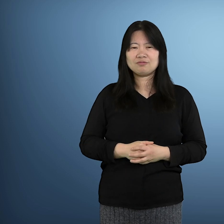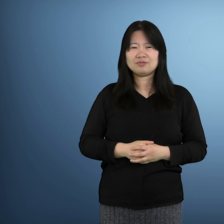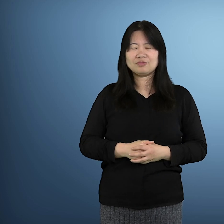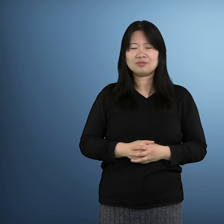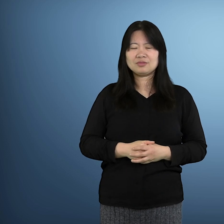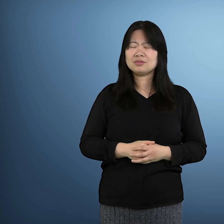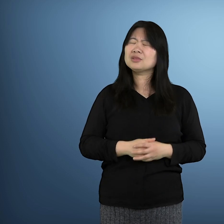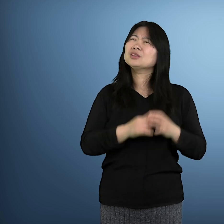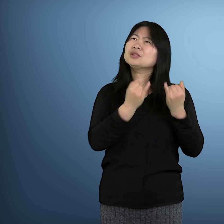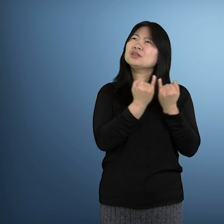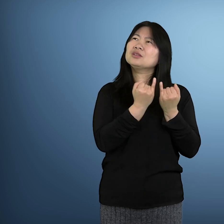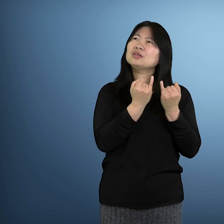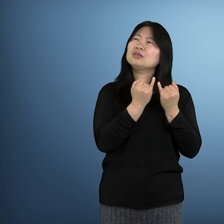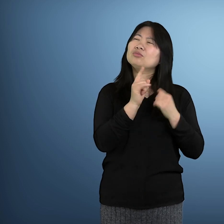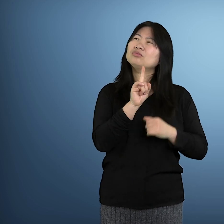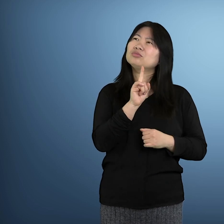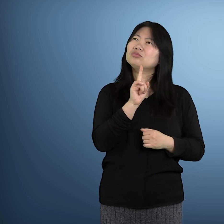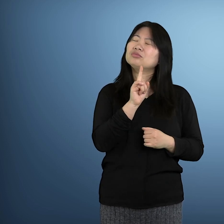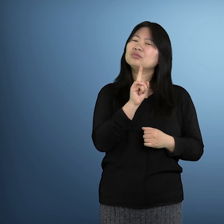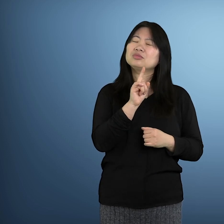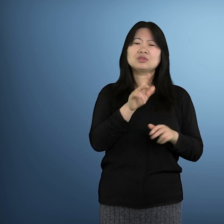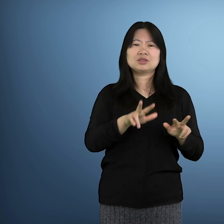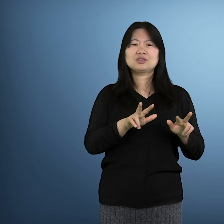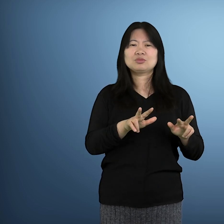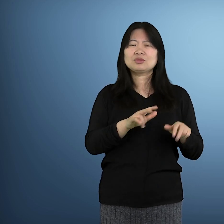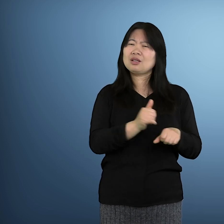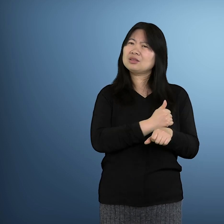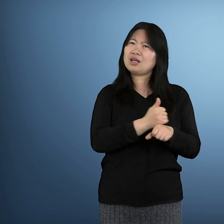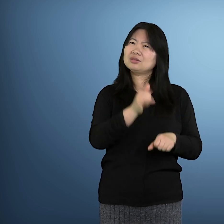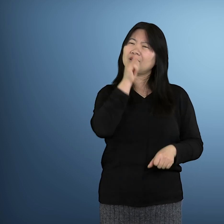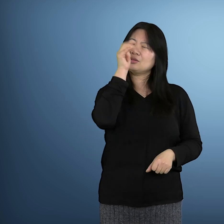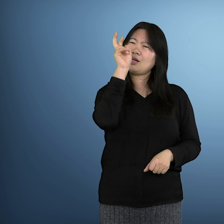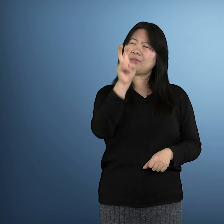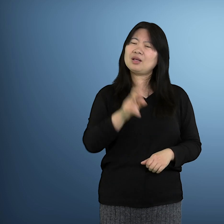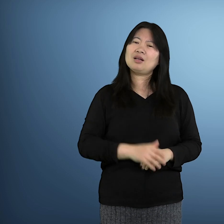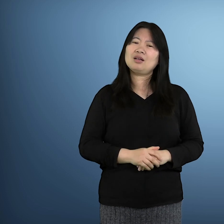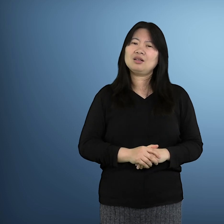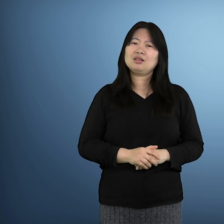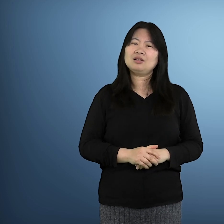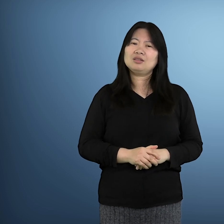여청년으로 기억이 되는데 아마 지금도 다니실 거예요, 그분.